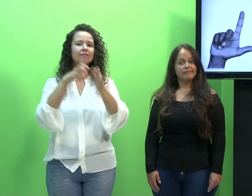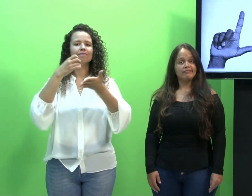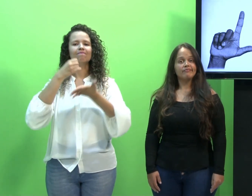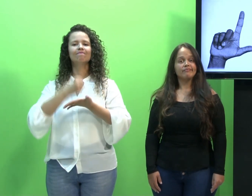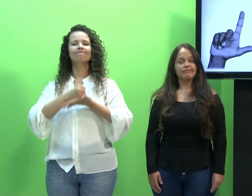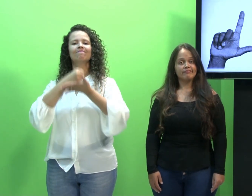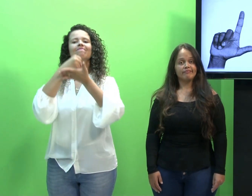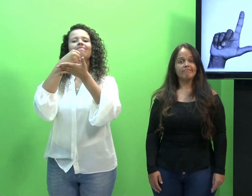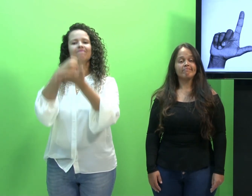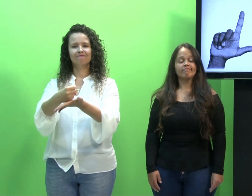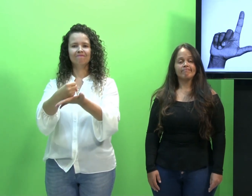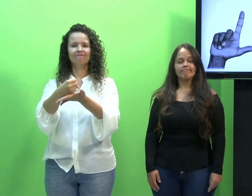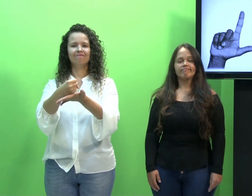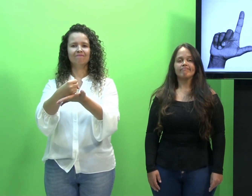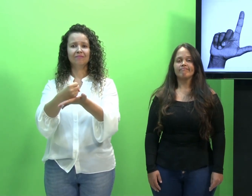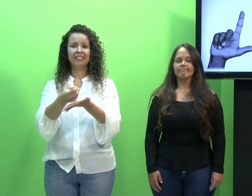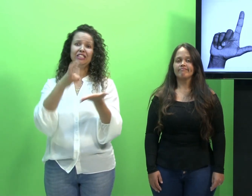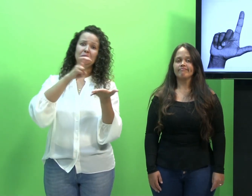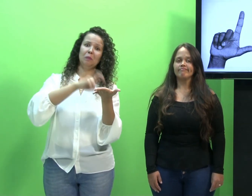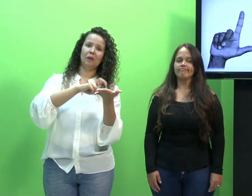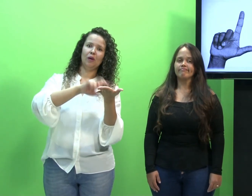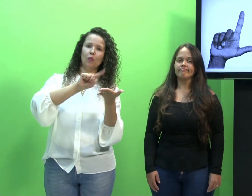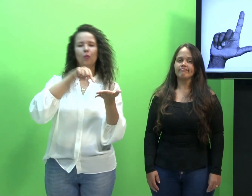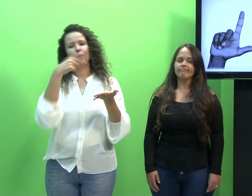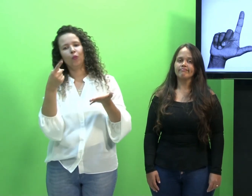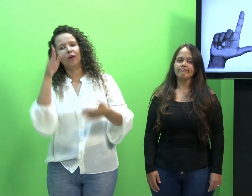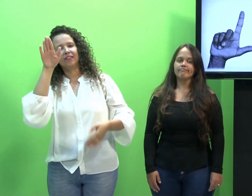recursos, em turno contrário ao da escolarização.